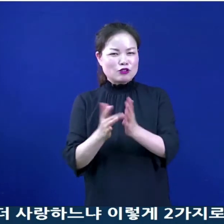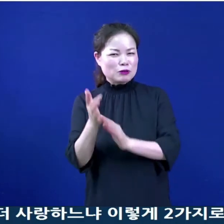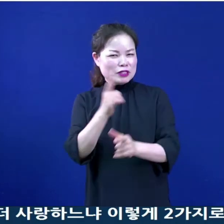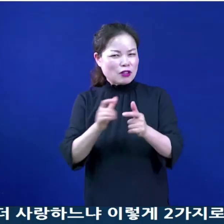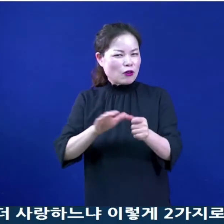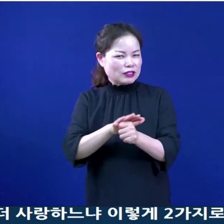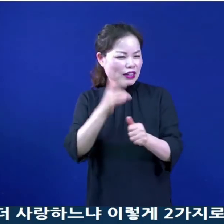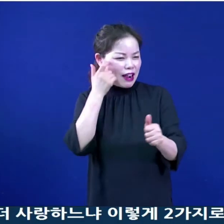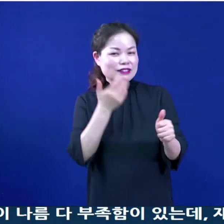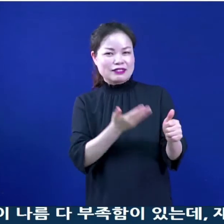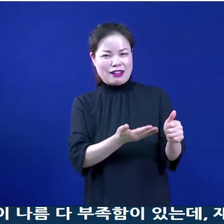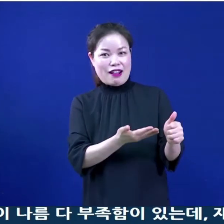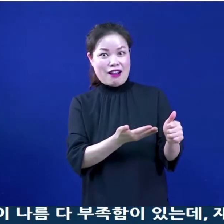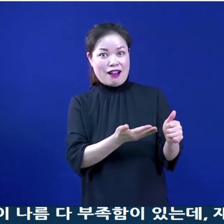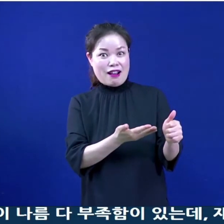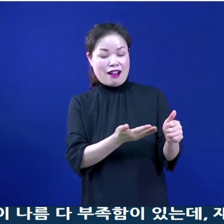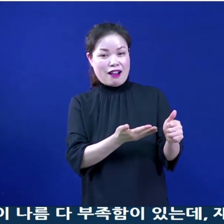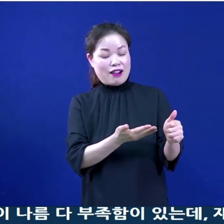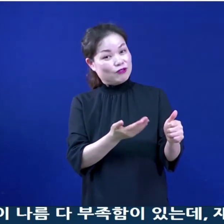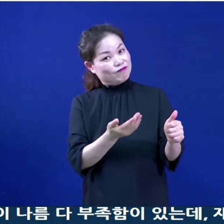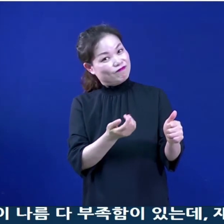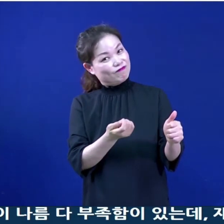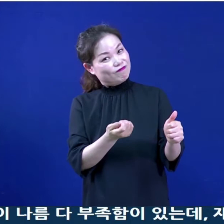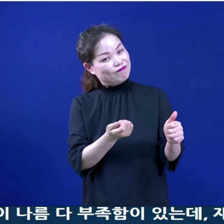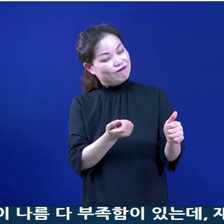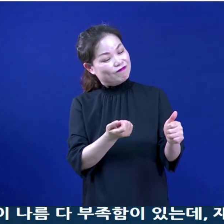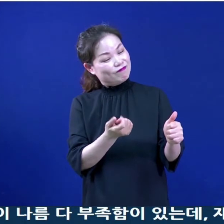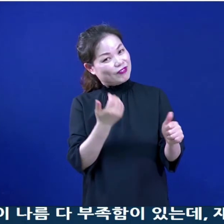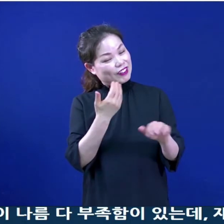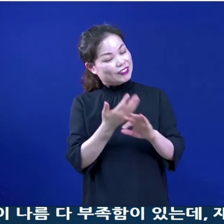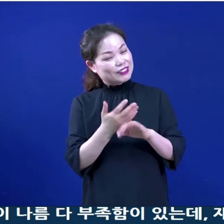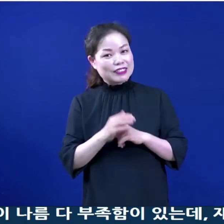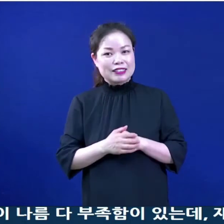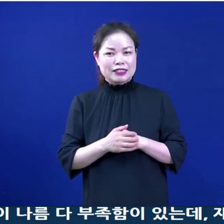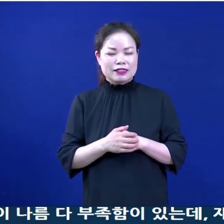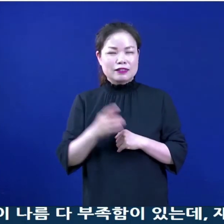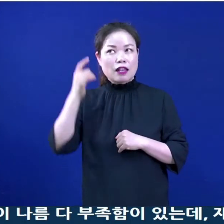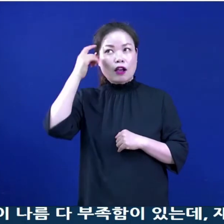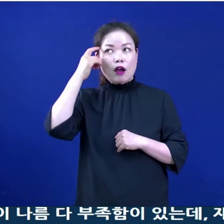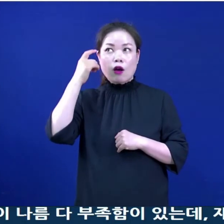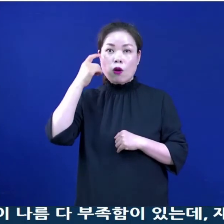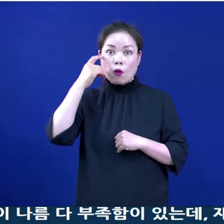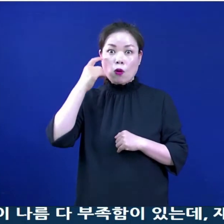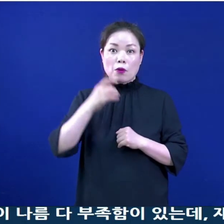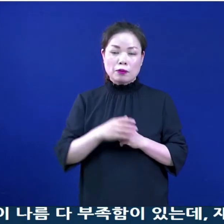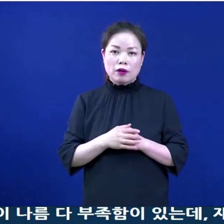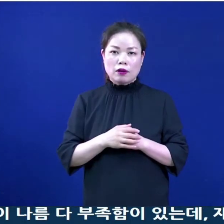질문했다는 거예요. 좀 그렇죠? 그런데 가만 생각해 보면 이거 우리에게 도전이